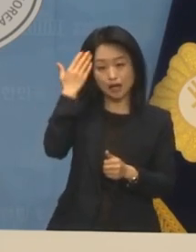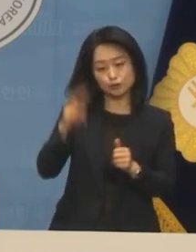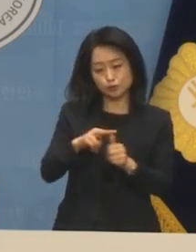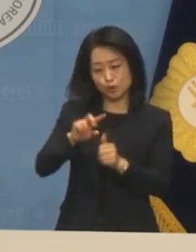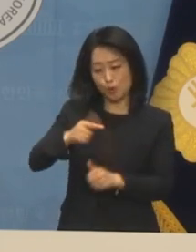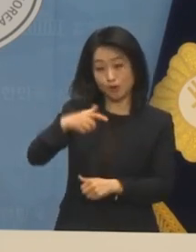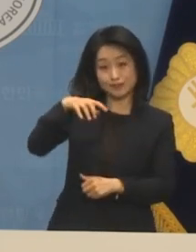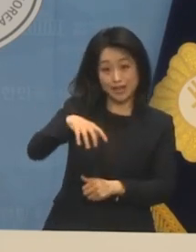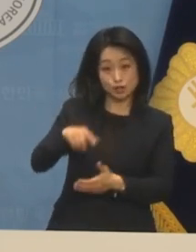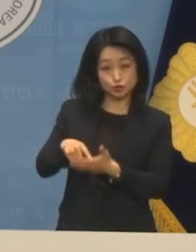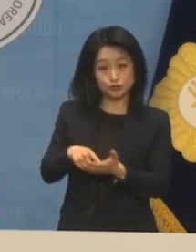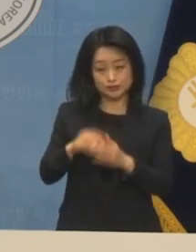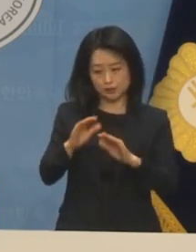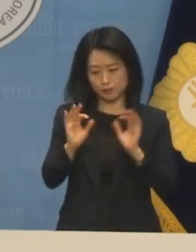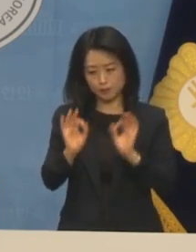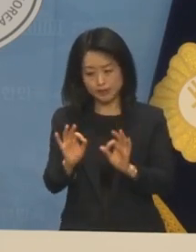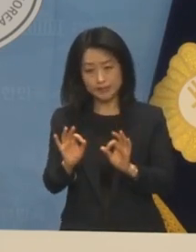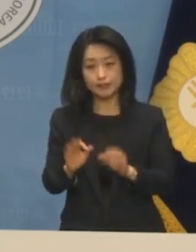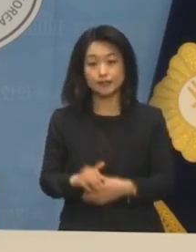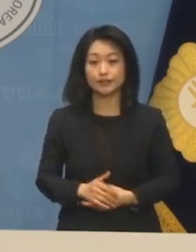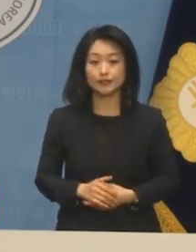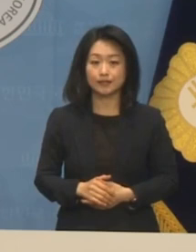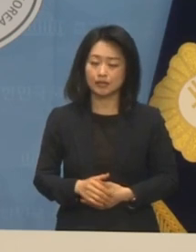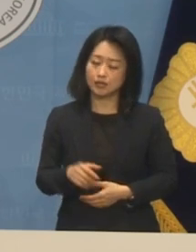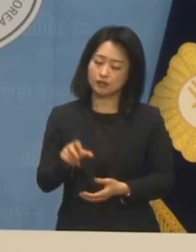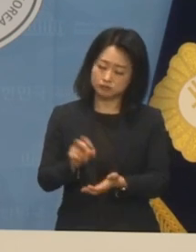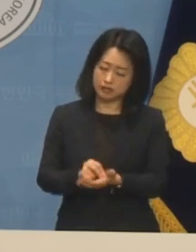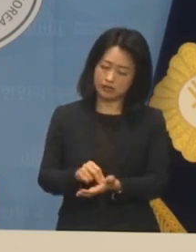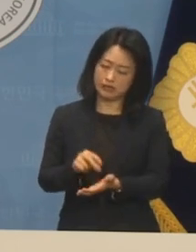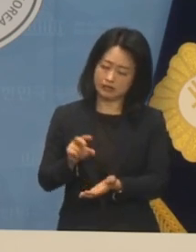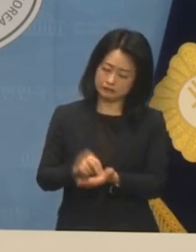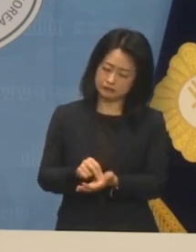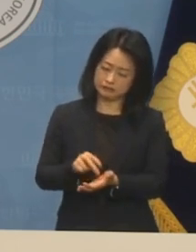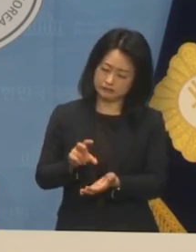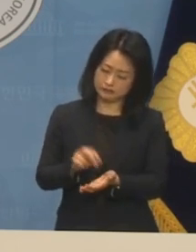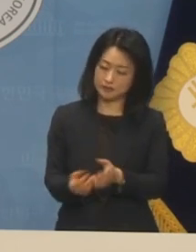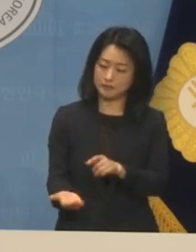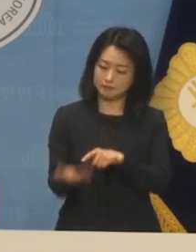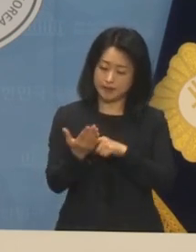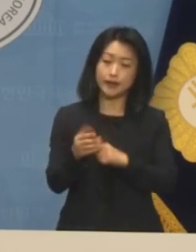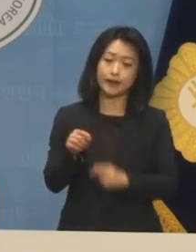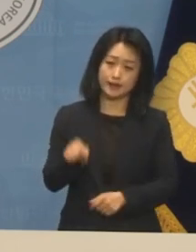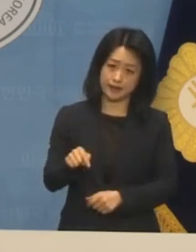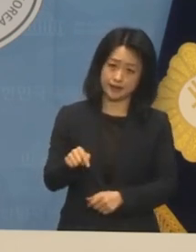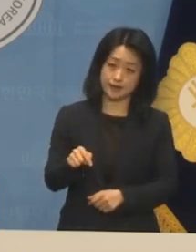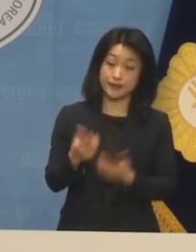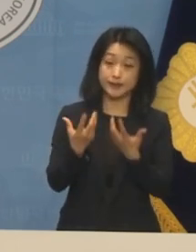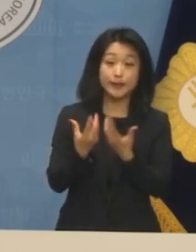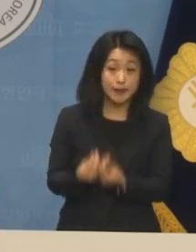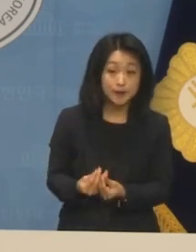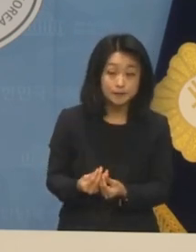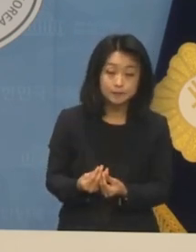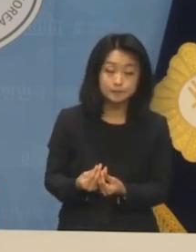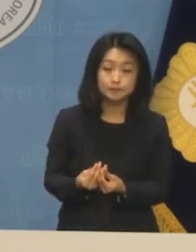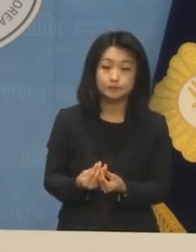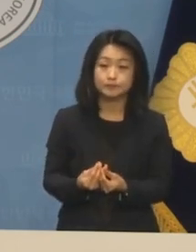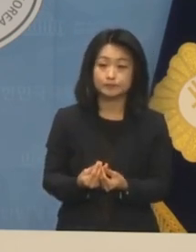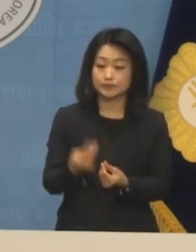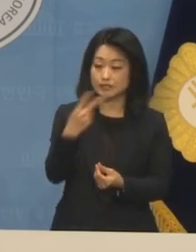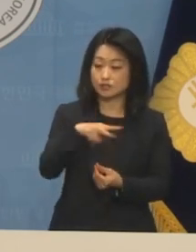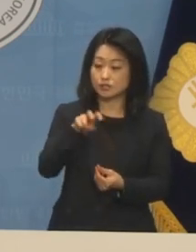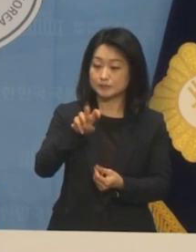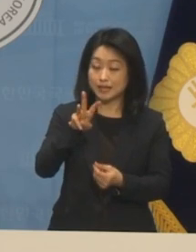한국교육학술정보원의 추진에 대해서도 이미 적지 않은 문제가 제기되고 있는 상황입니다. 일예로 23년